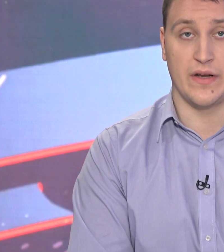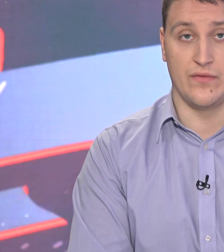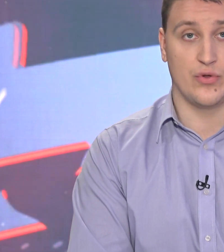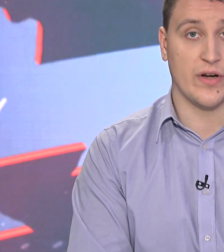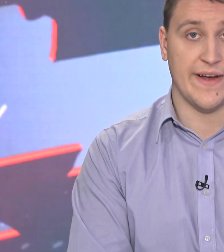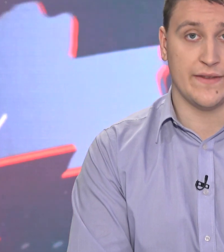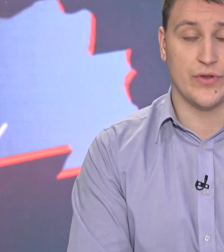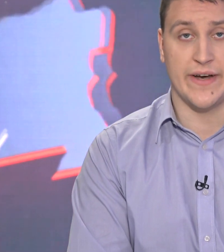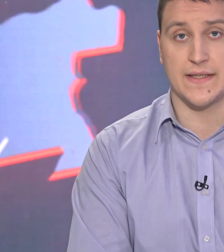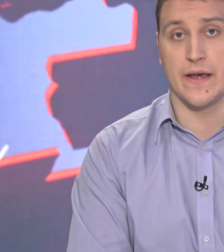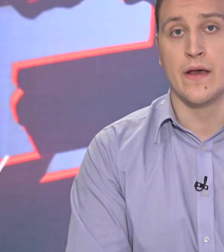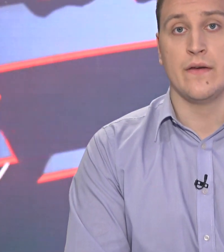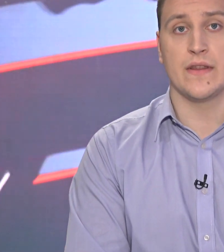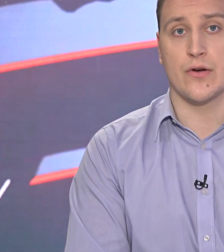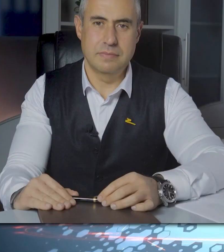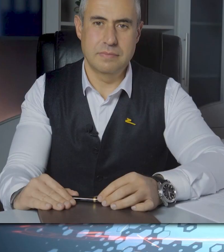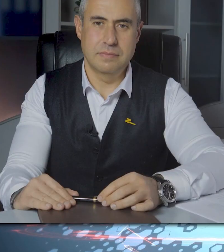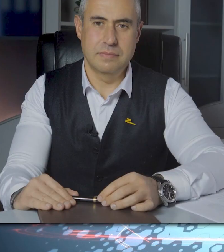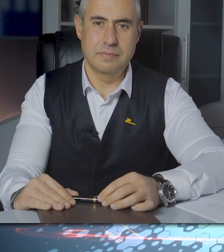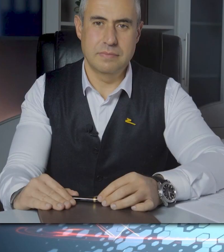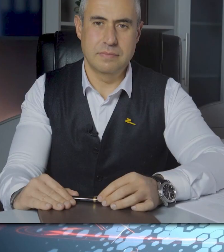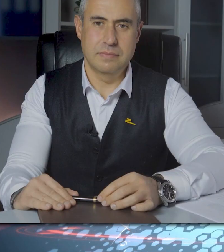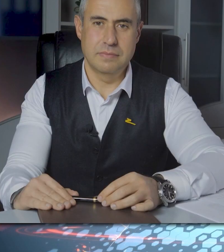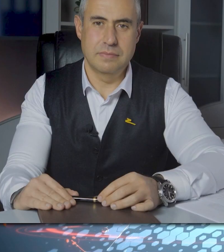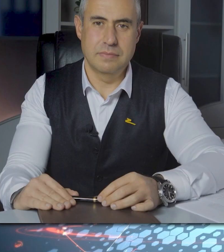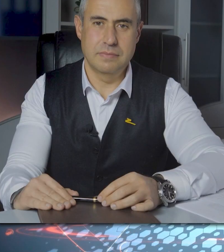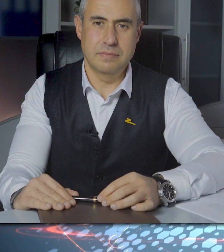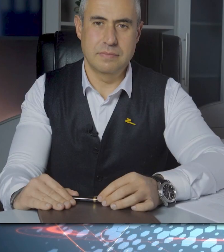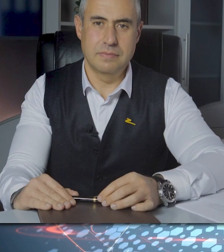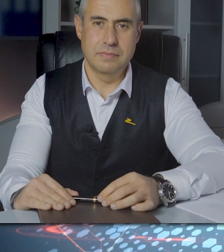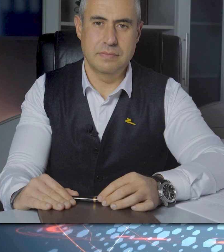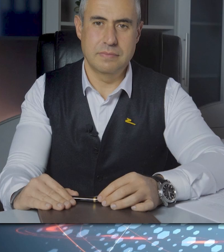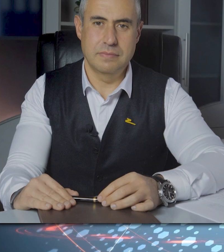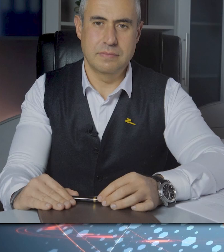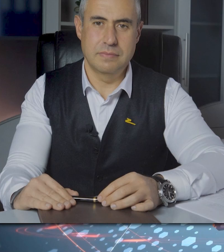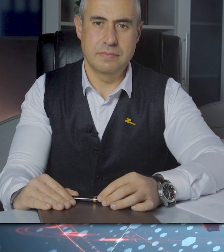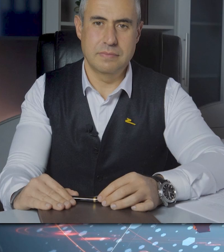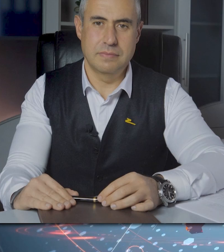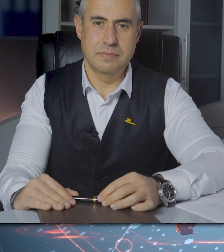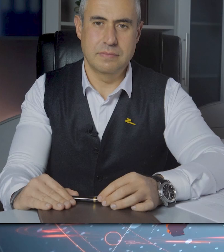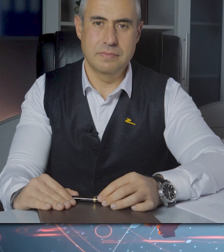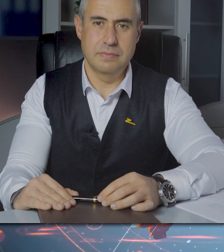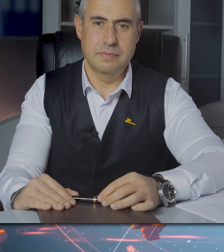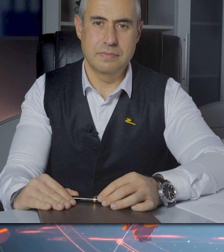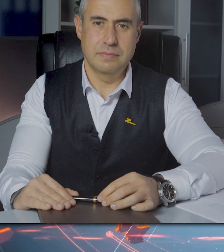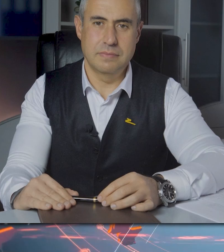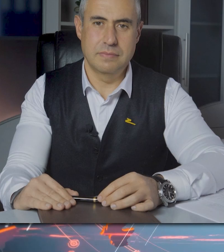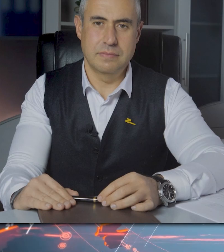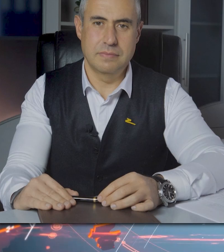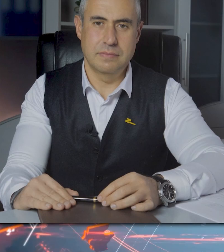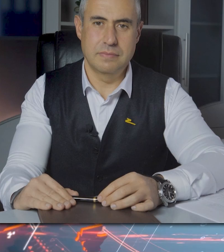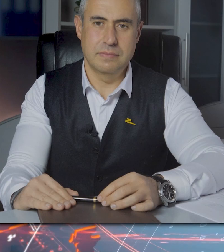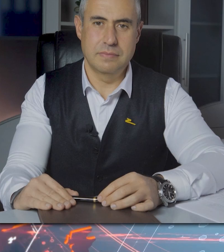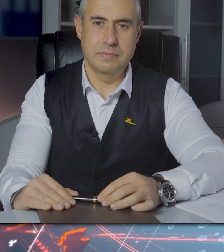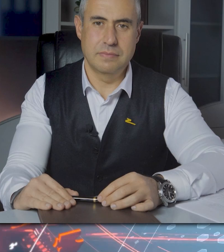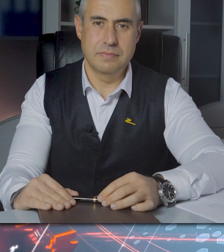зараз прирівнюють до диверсії. Він також попросив потурбуватися про своїх ближніх та людей старшого віку. Прохання – потурбуйтеся про